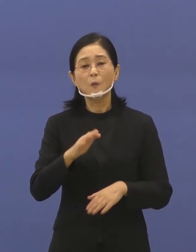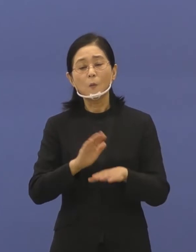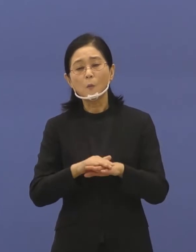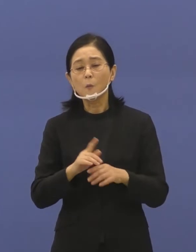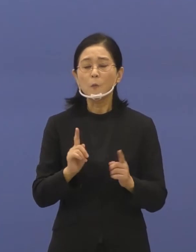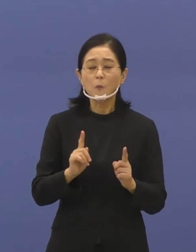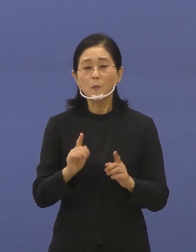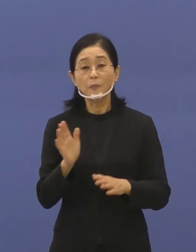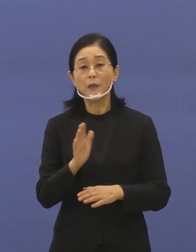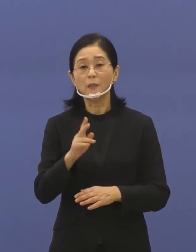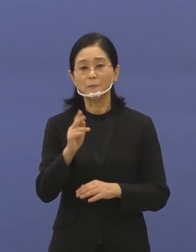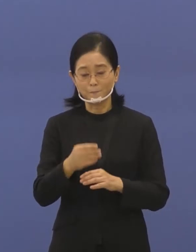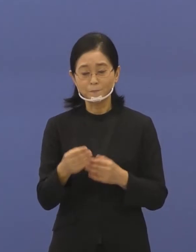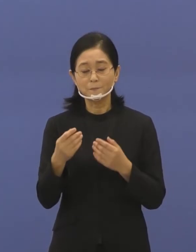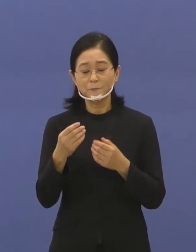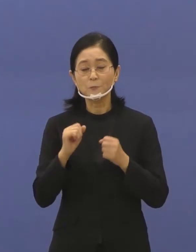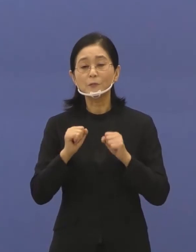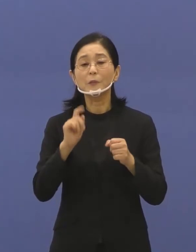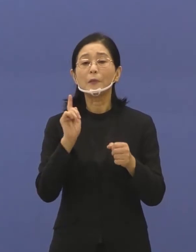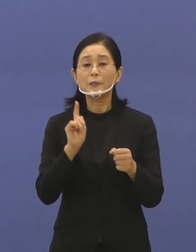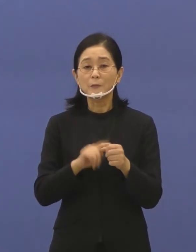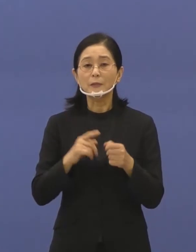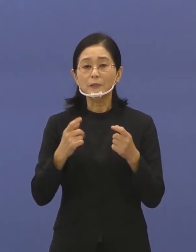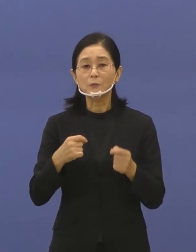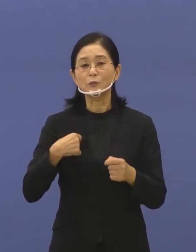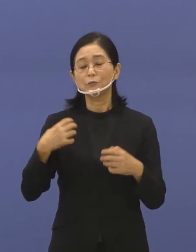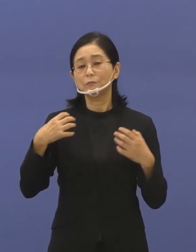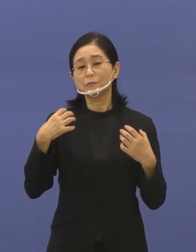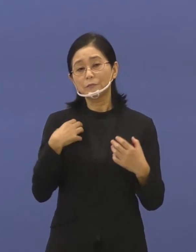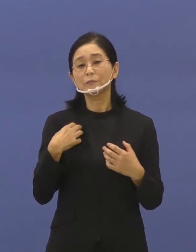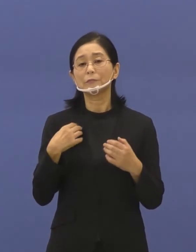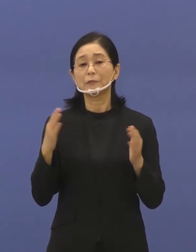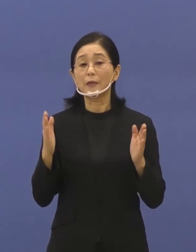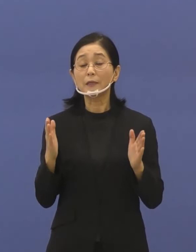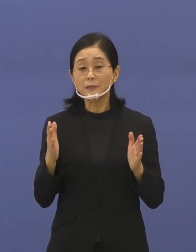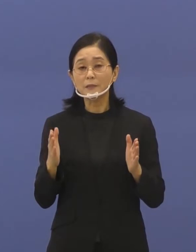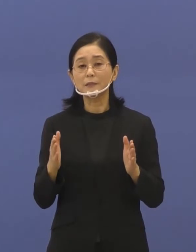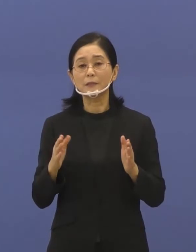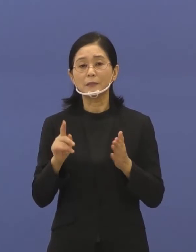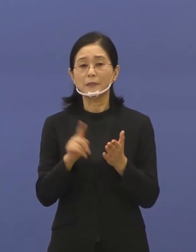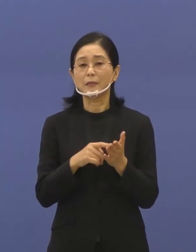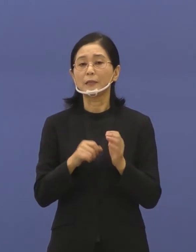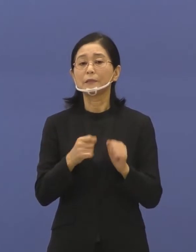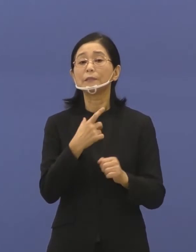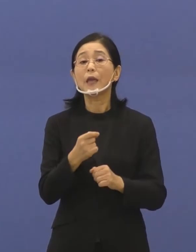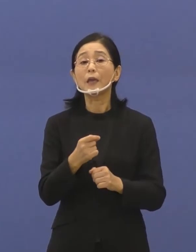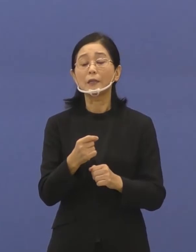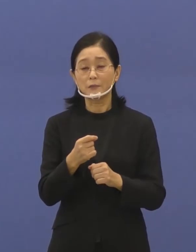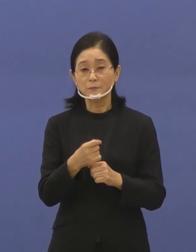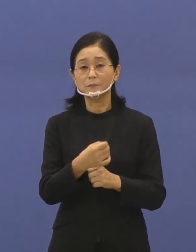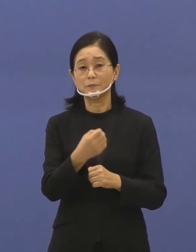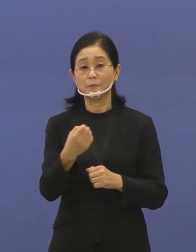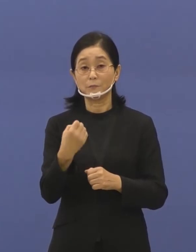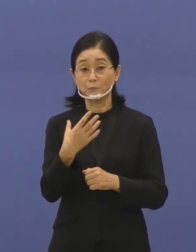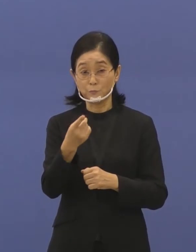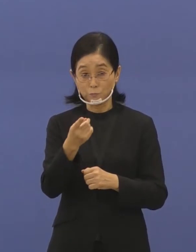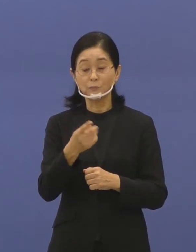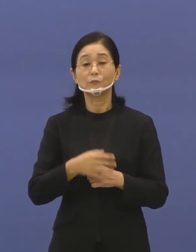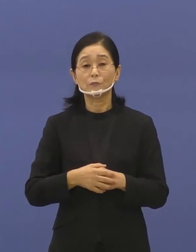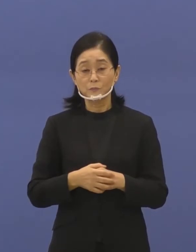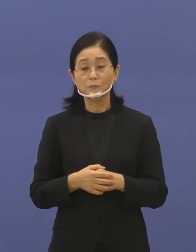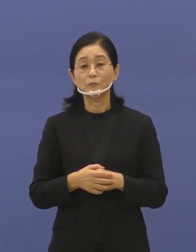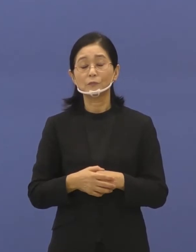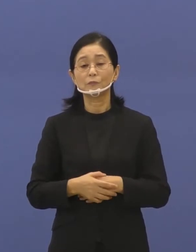もちょっとそういうふうな形で次期任期にこう検討のこう一番大事なポイントが絡んでくるような状況になったと思うんですけれ